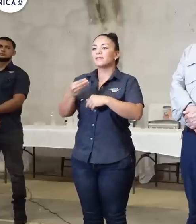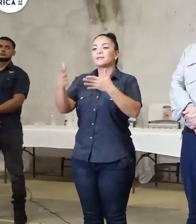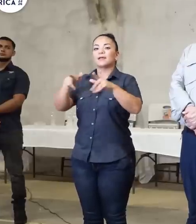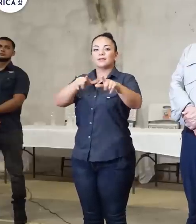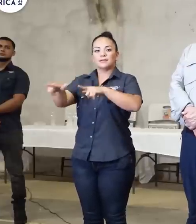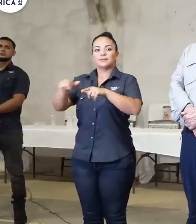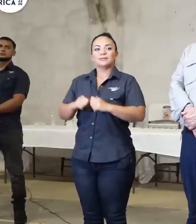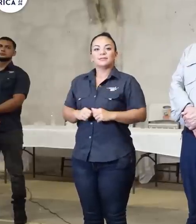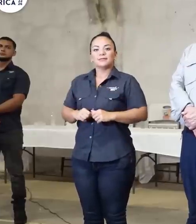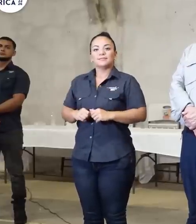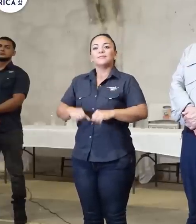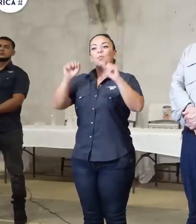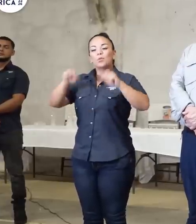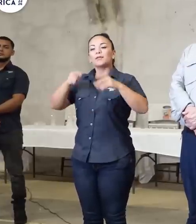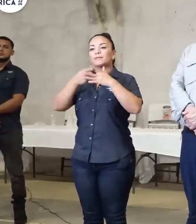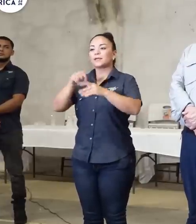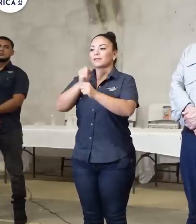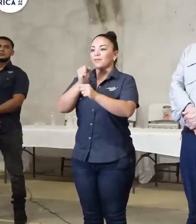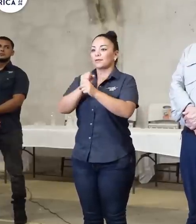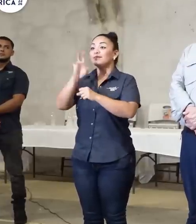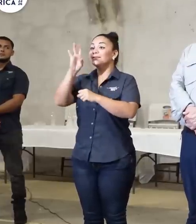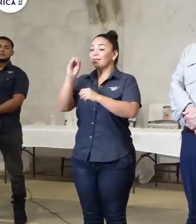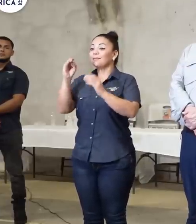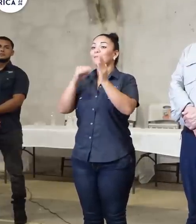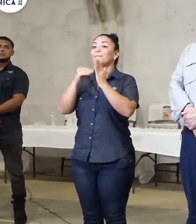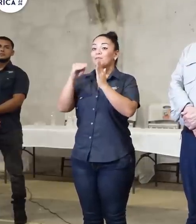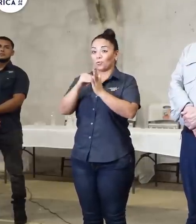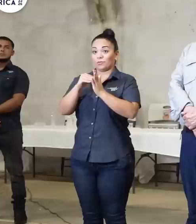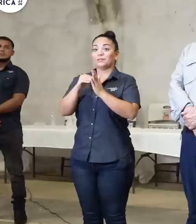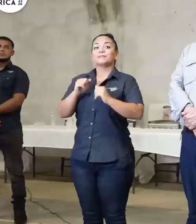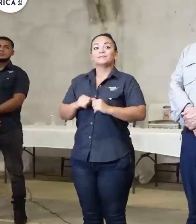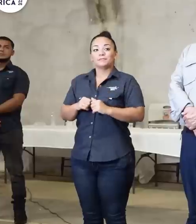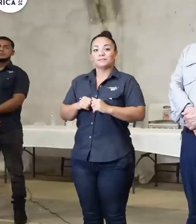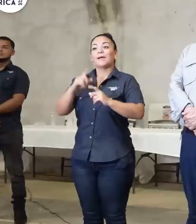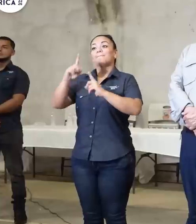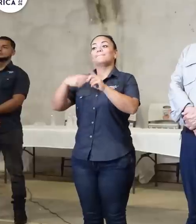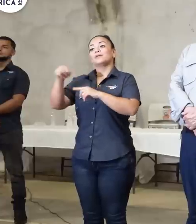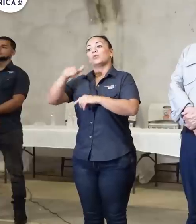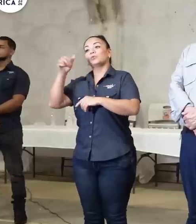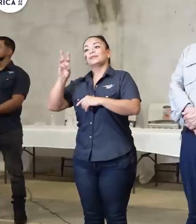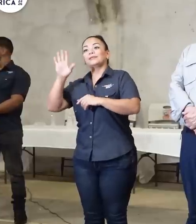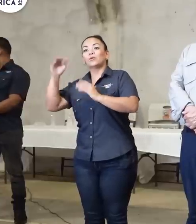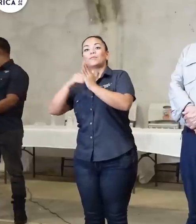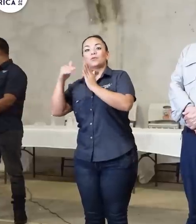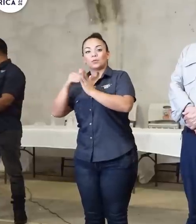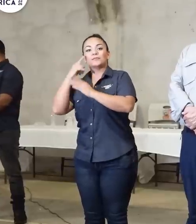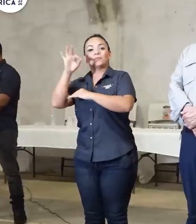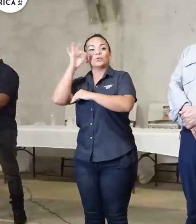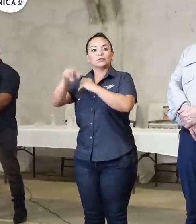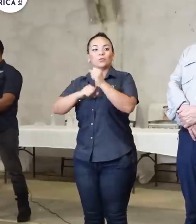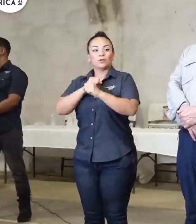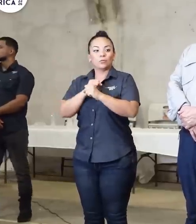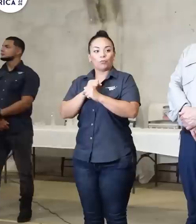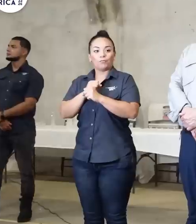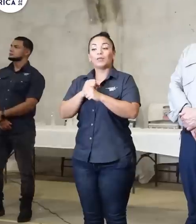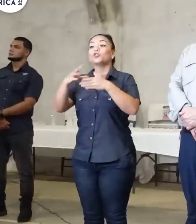adjudicado y ya poder empezar a trabajar 70 millones de contenido más otros 65 millones para el próximo año.